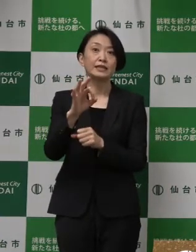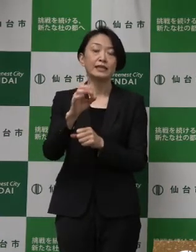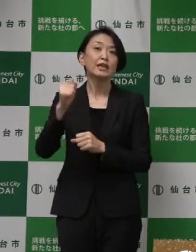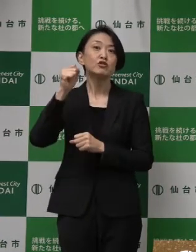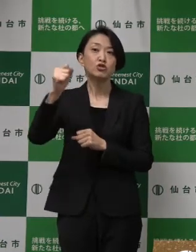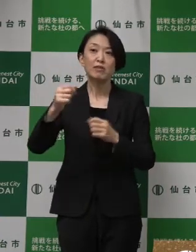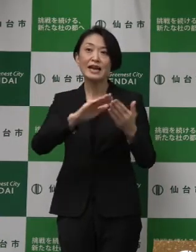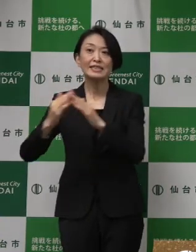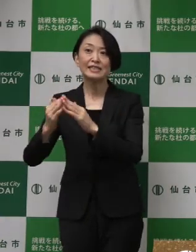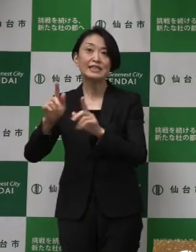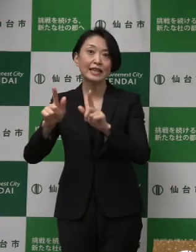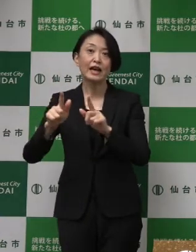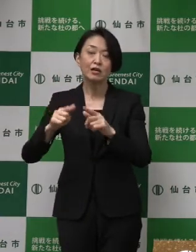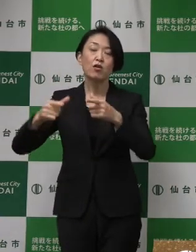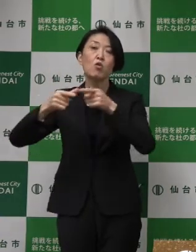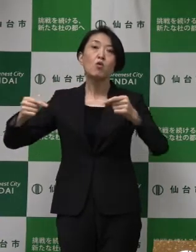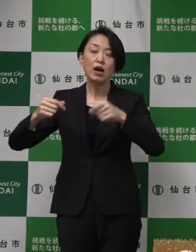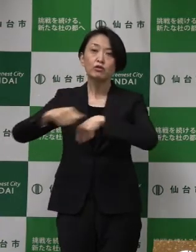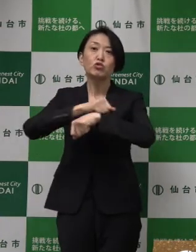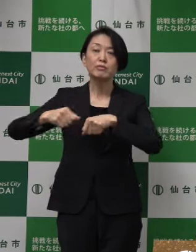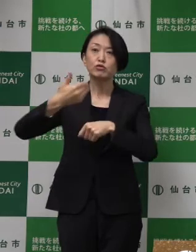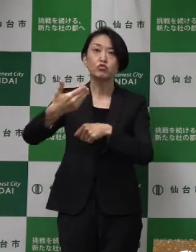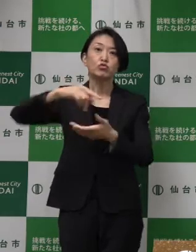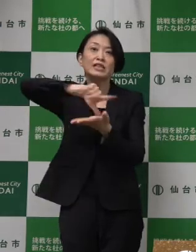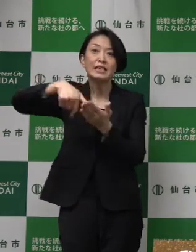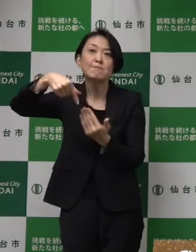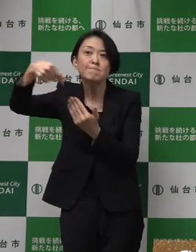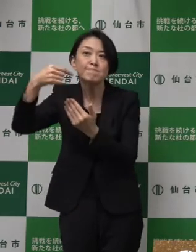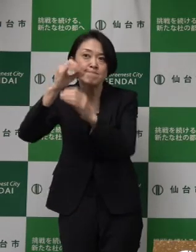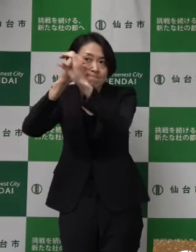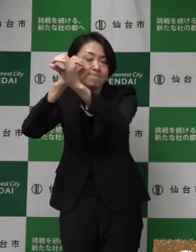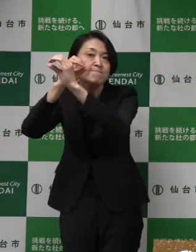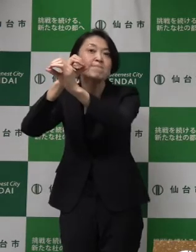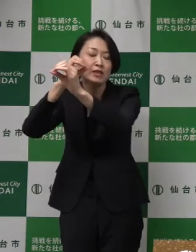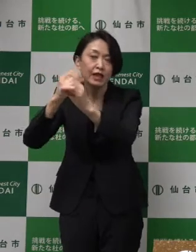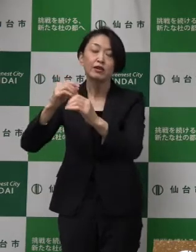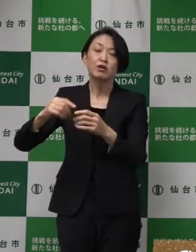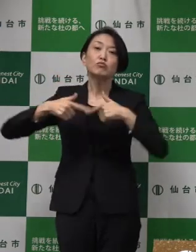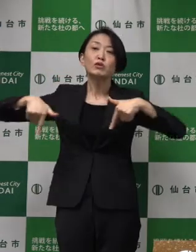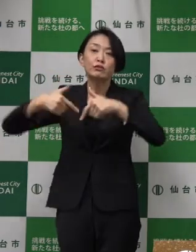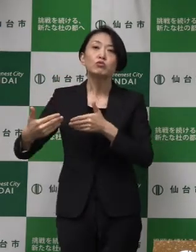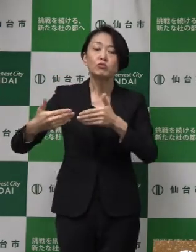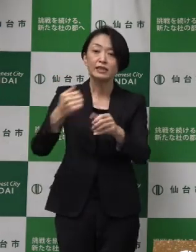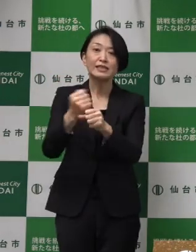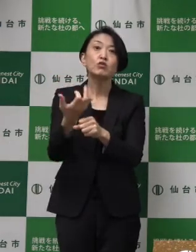国家戦略特別区域の選定を見据えてプロジェクト推進事業費を追加しております。